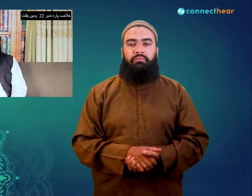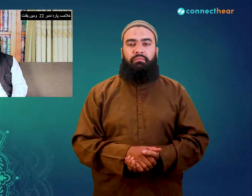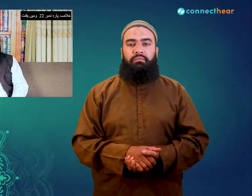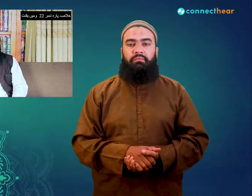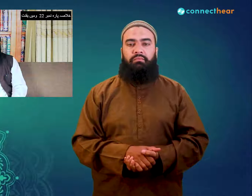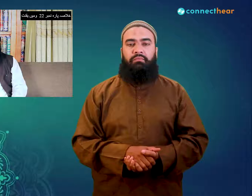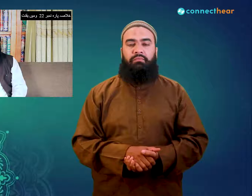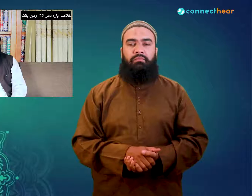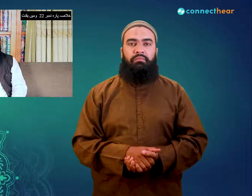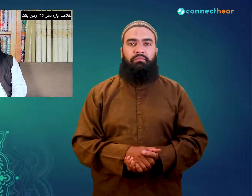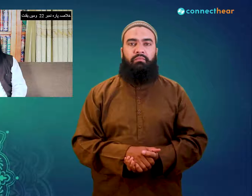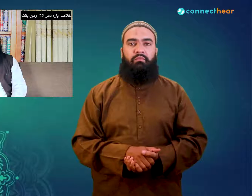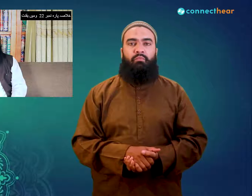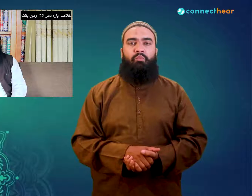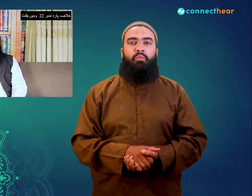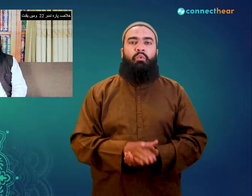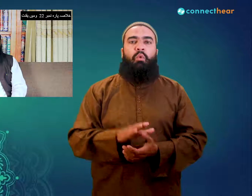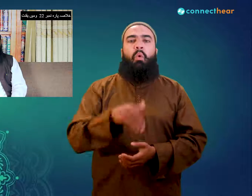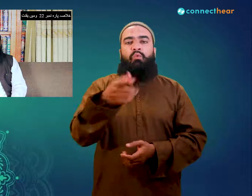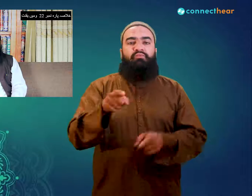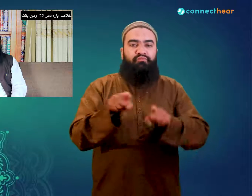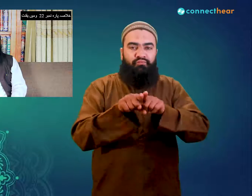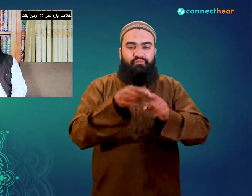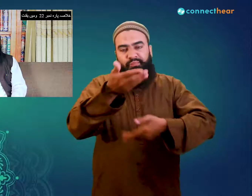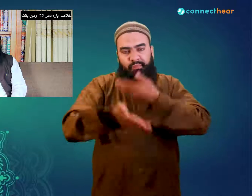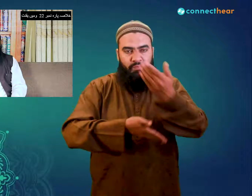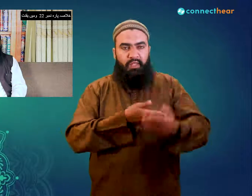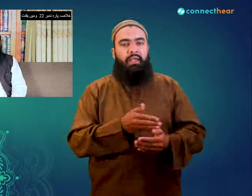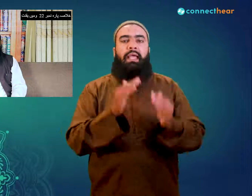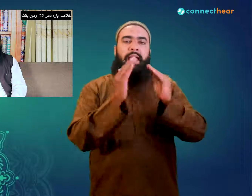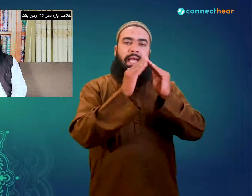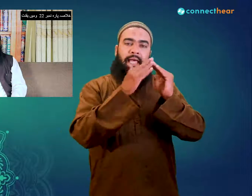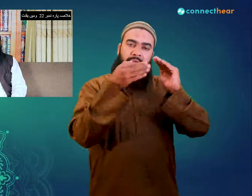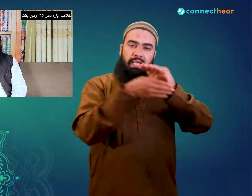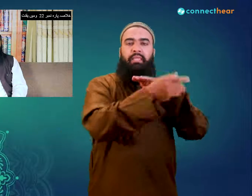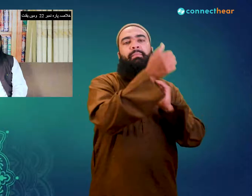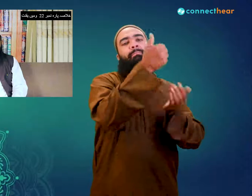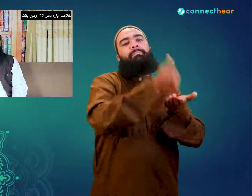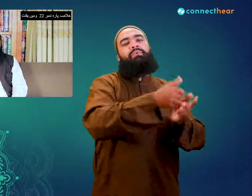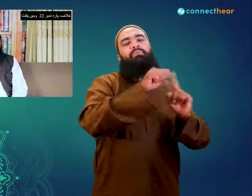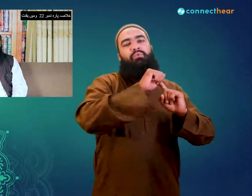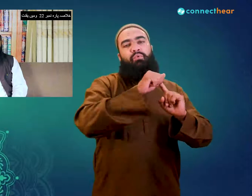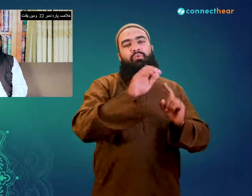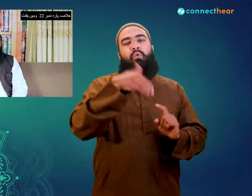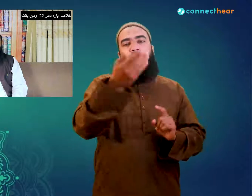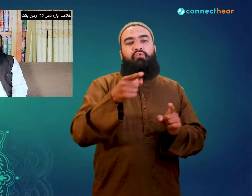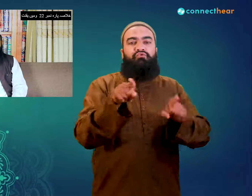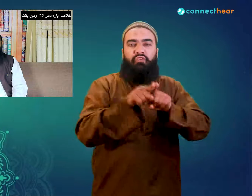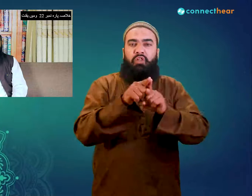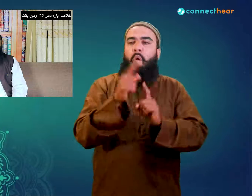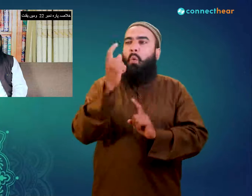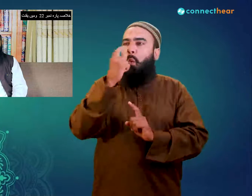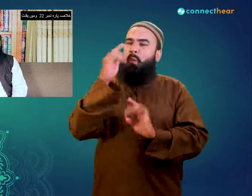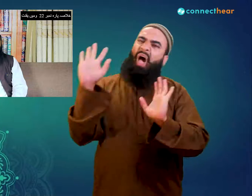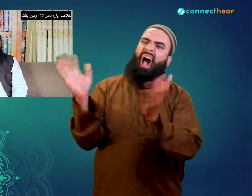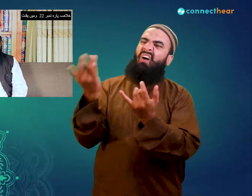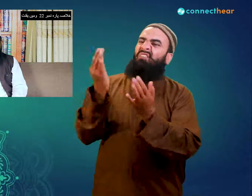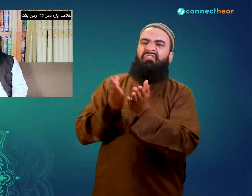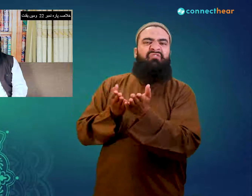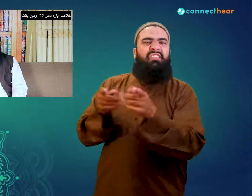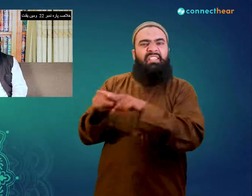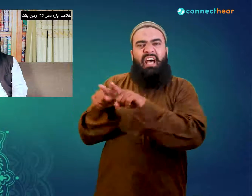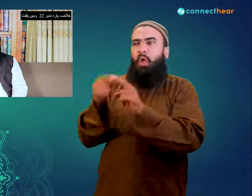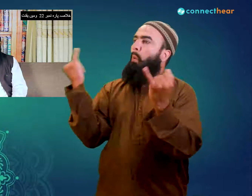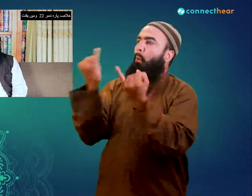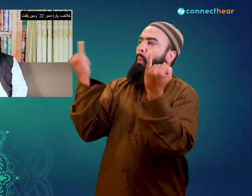الْأُولَىٰ، یعنی اپنے گھر میں بیٹھیں اور زمانہ جاہلیت میں پھرنے والیوں کی طرح نہ